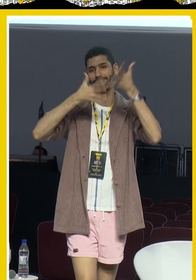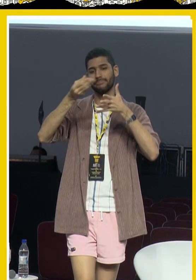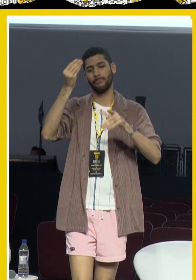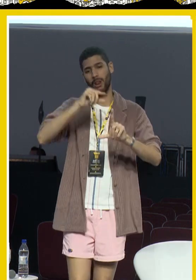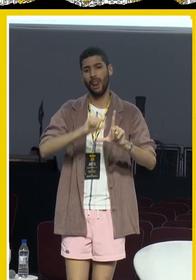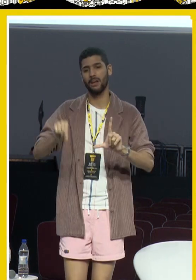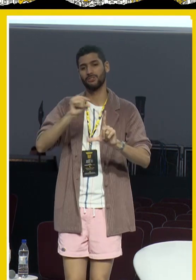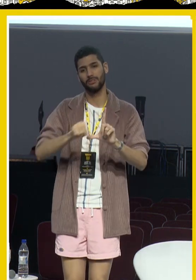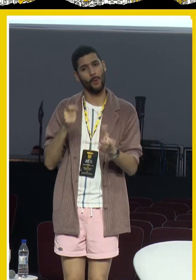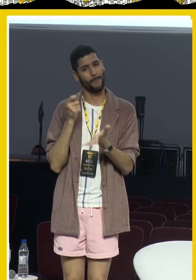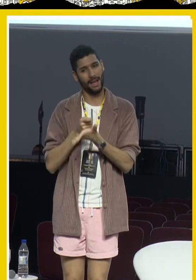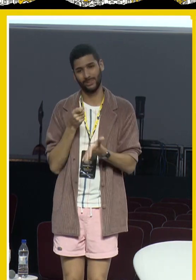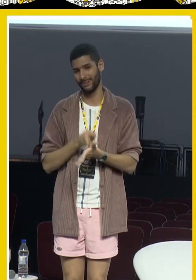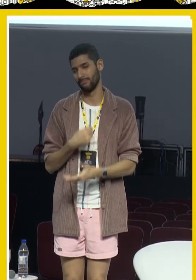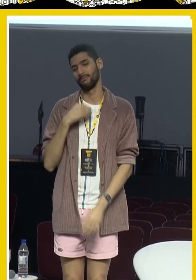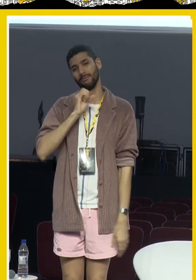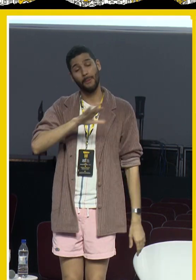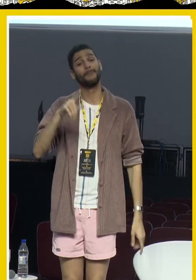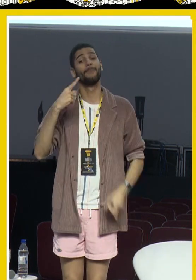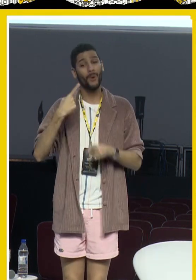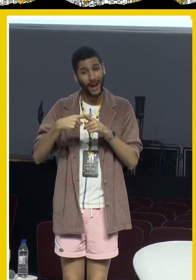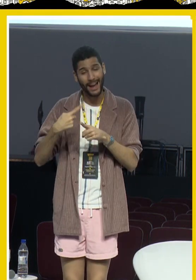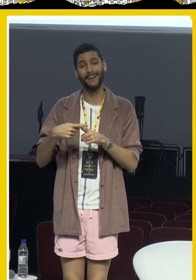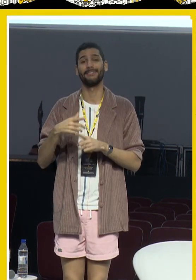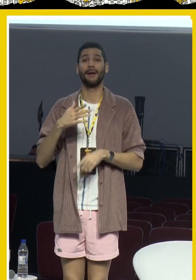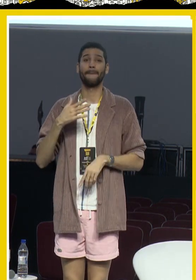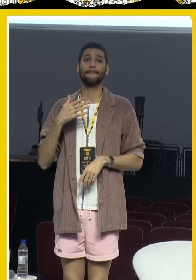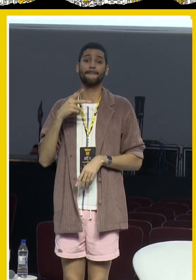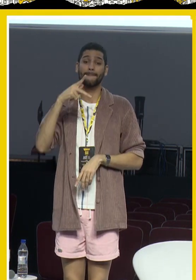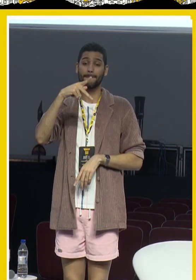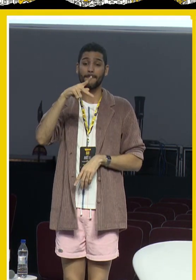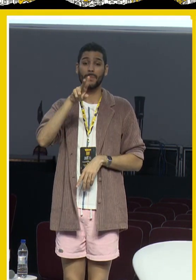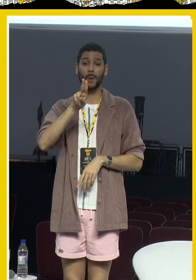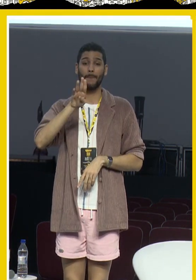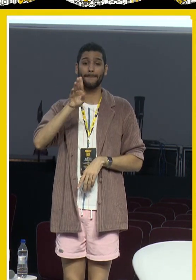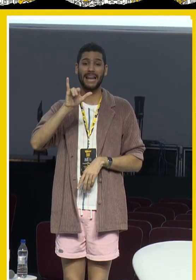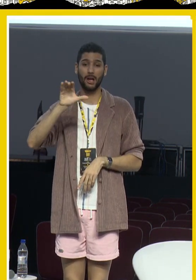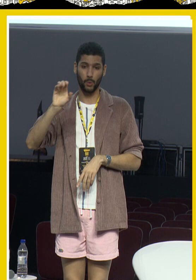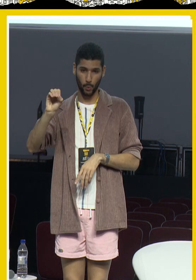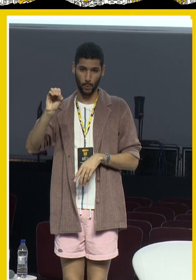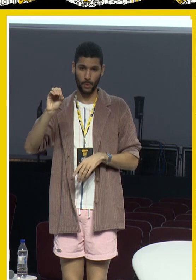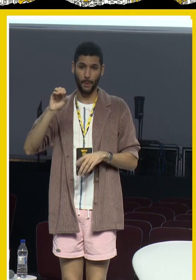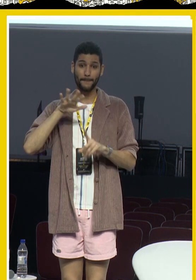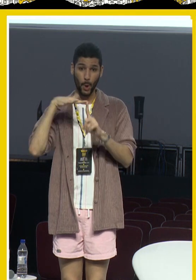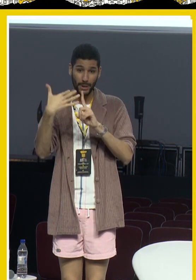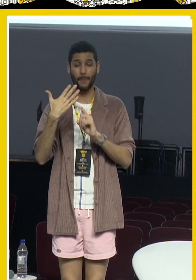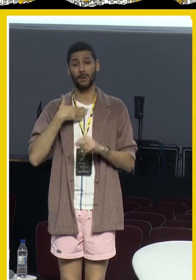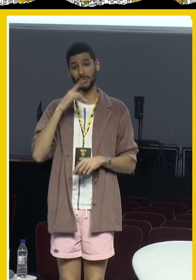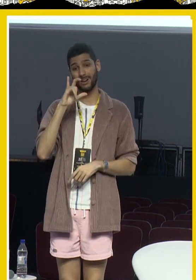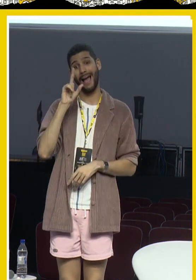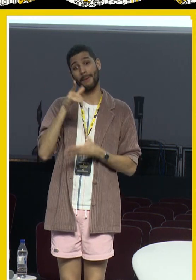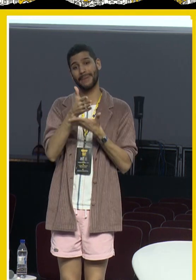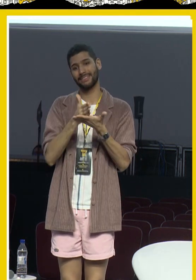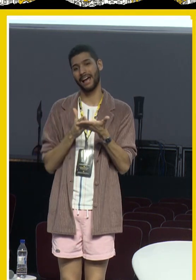e aí eu vou sinalizando e eu vou colocando a legenda e tudo que eu faço tudo com a frança